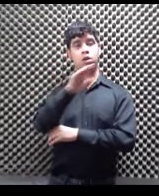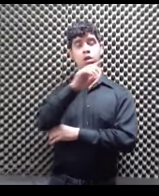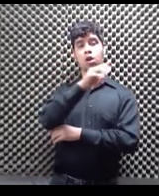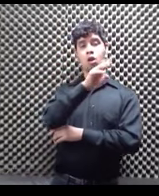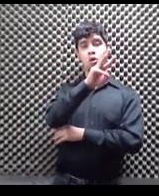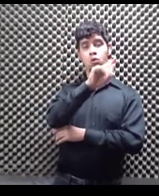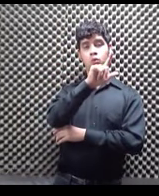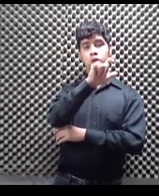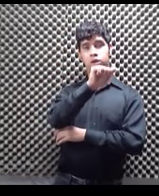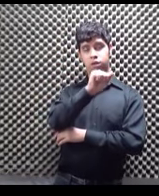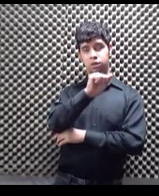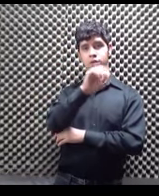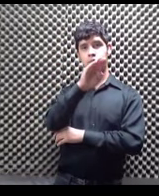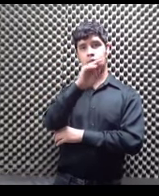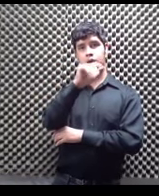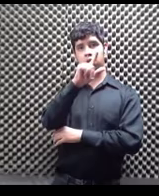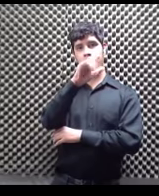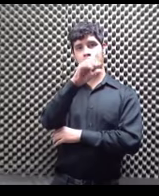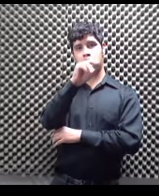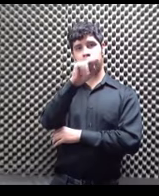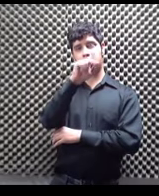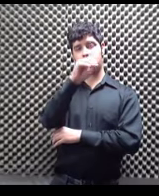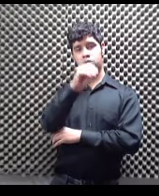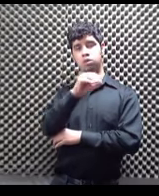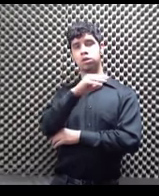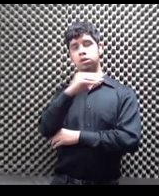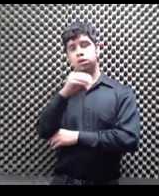y Miguel Difut.